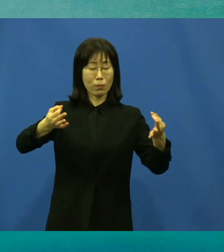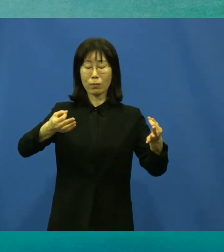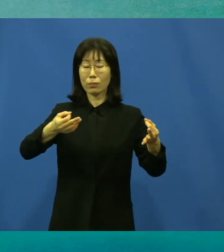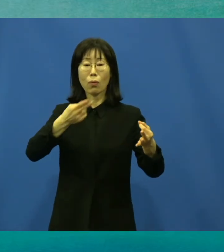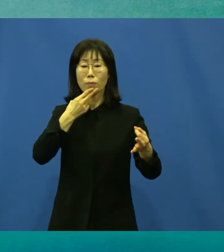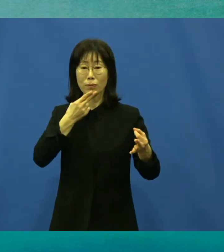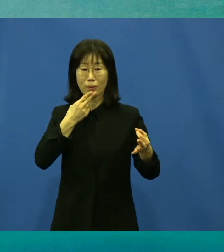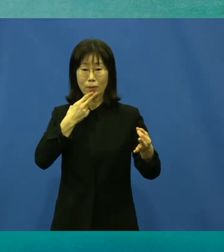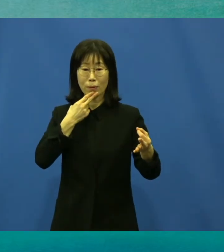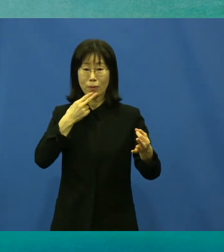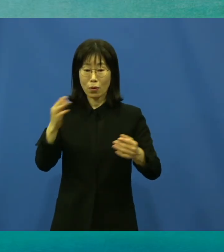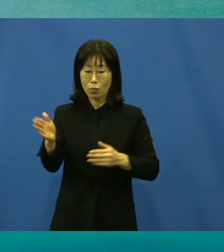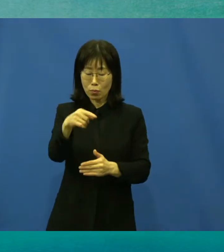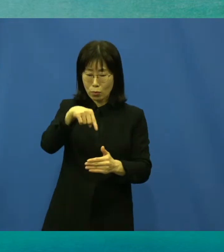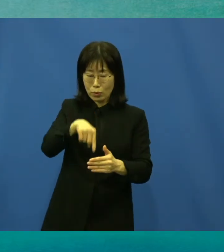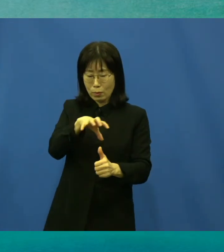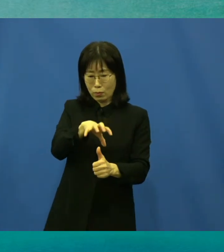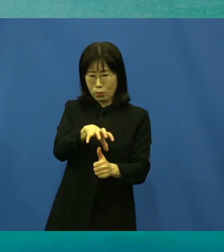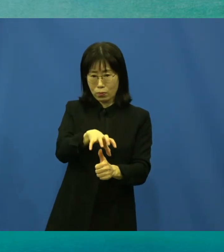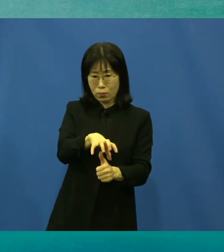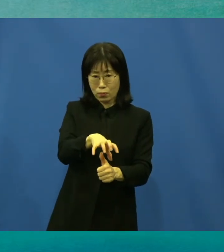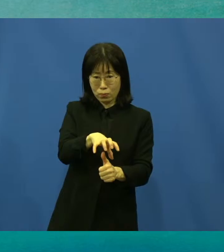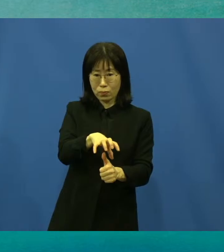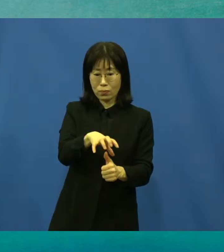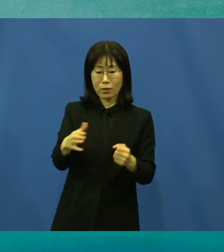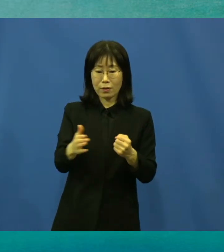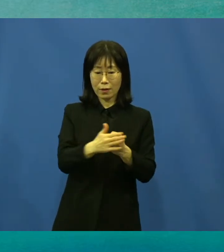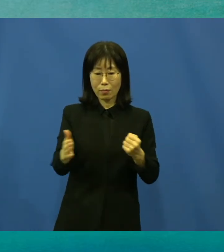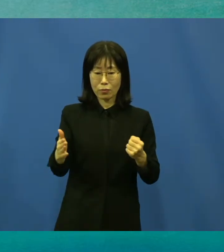하나님은 요나를 물고기보다 더 축소시켜 버리셨어요.